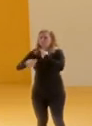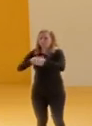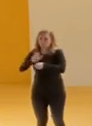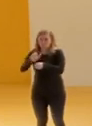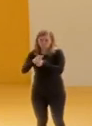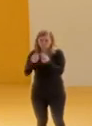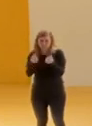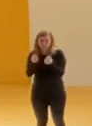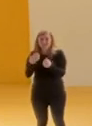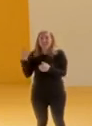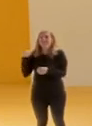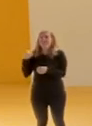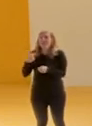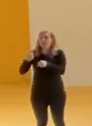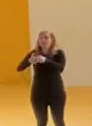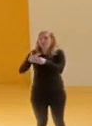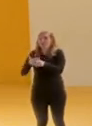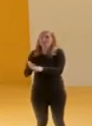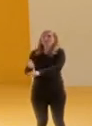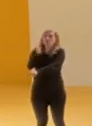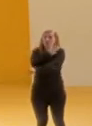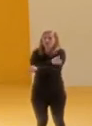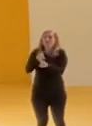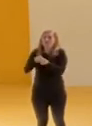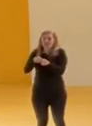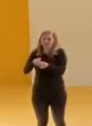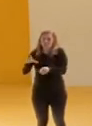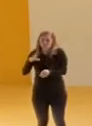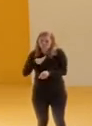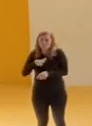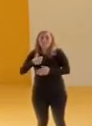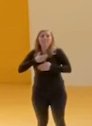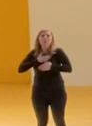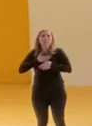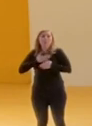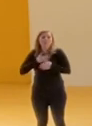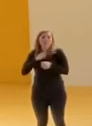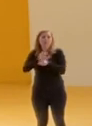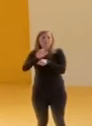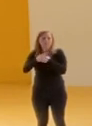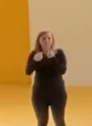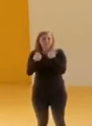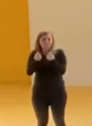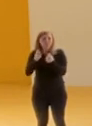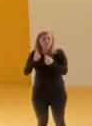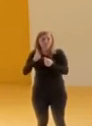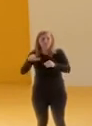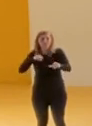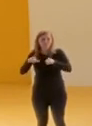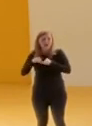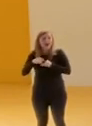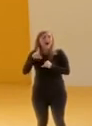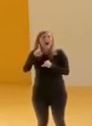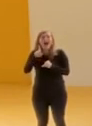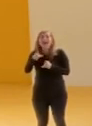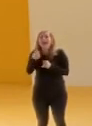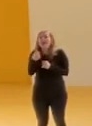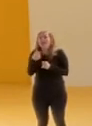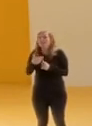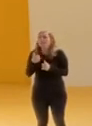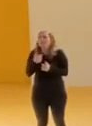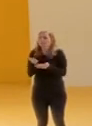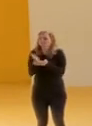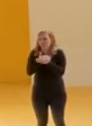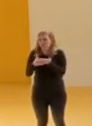Też mieliśmy monopolowane Przepraszam produkcji pieniądza przez rządy tylko że ono były czy ono było